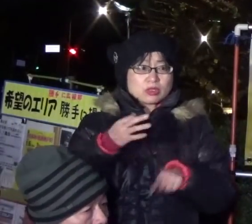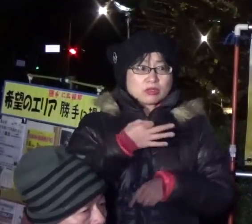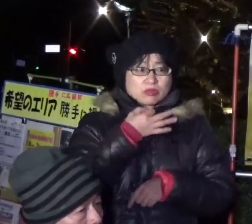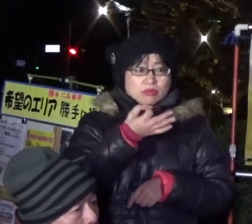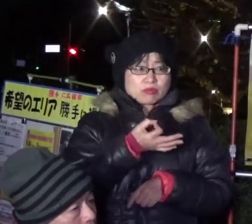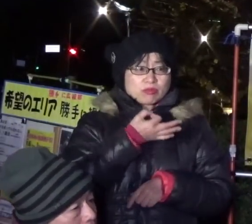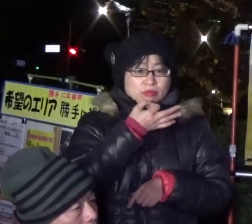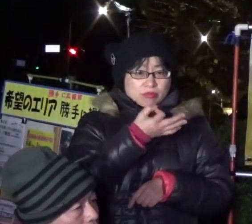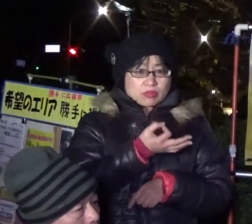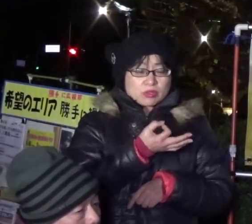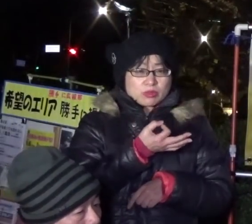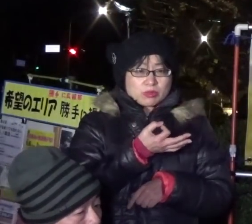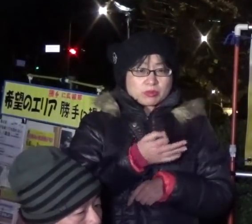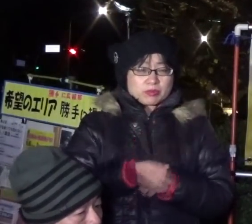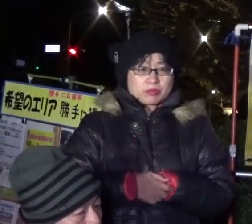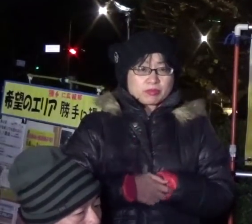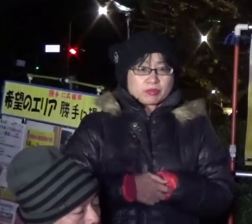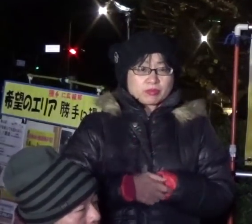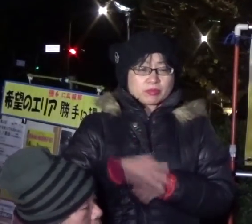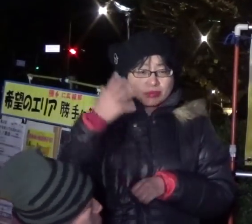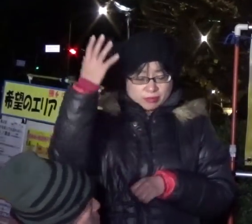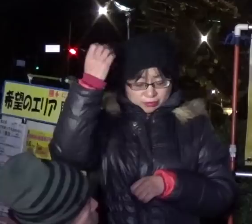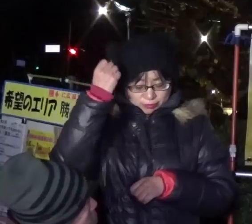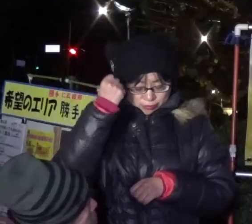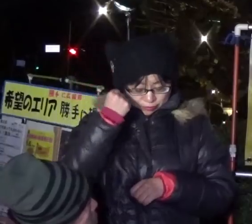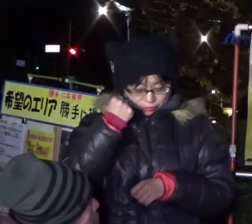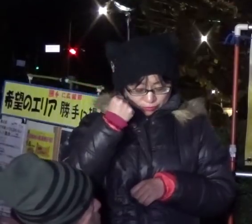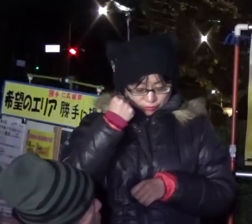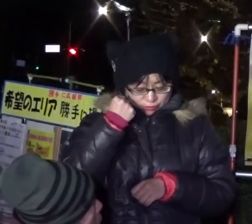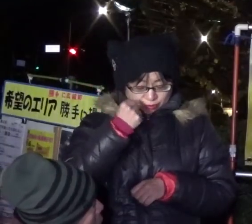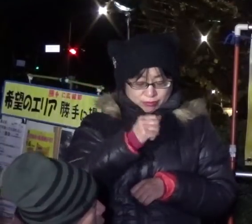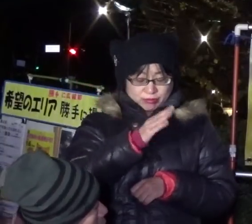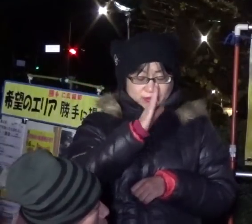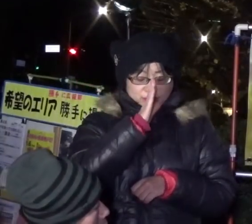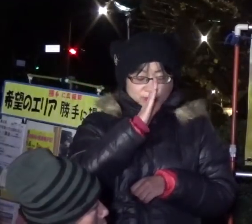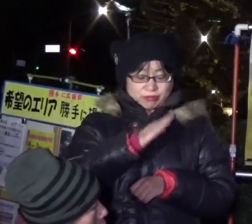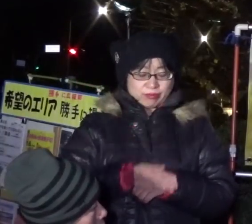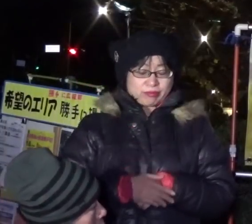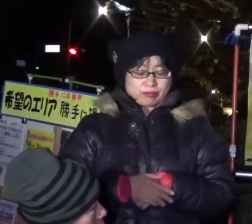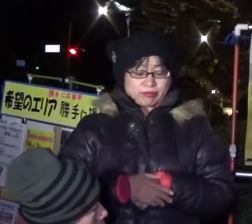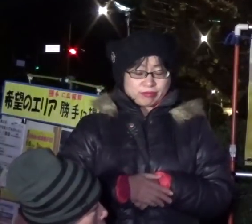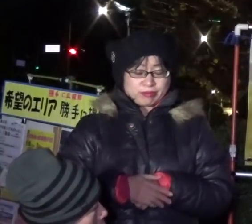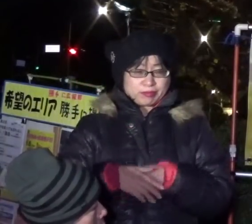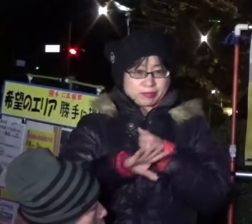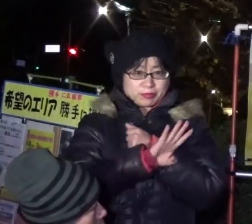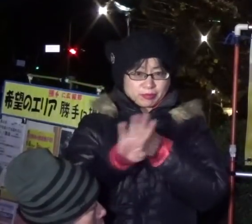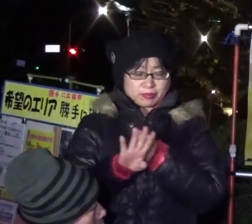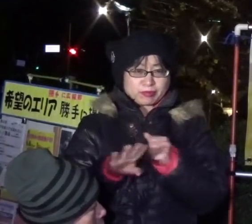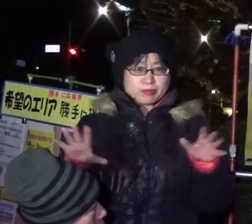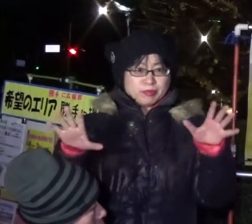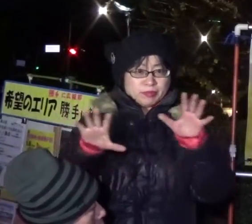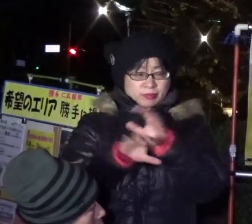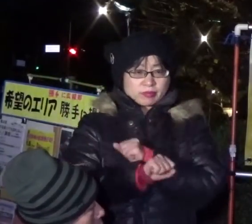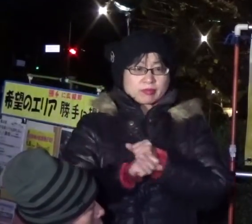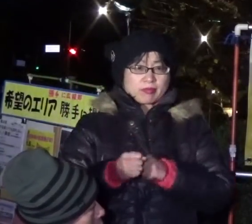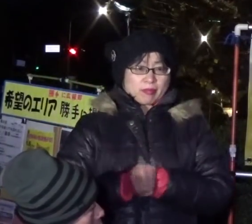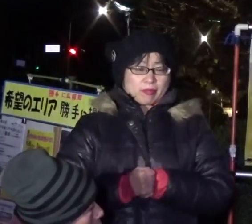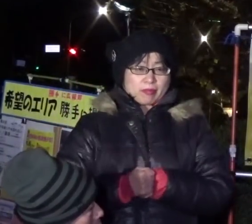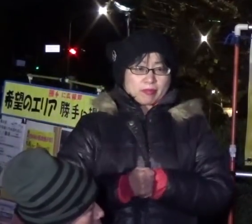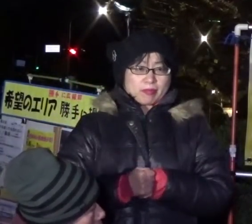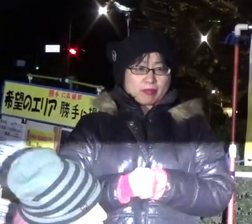げてきたことを忘れないでください。原発なくして、ここでみん